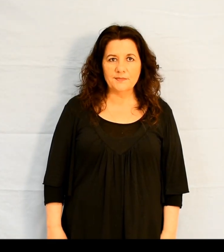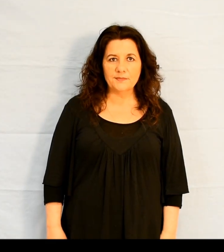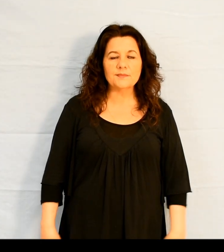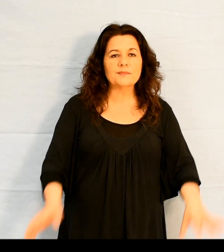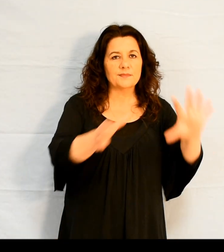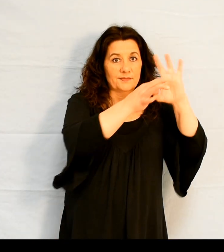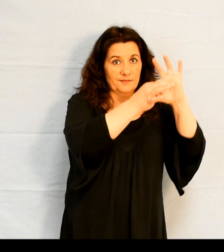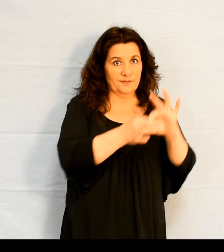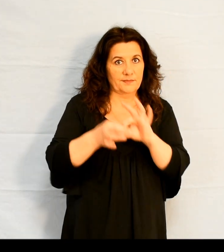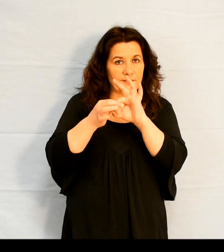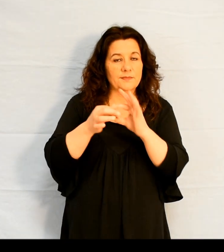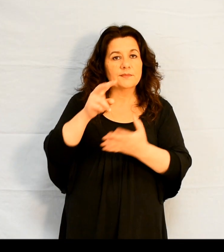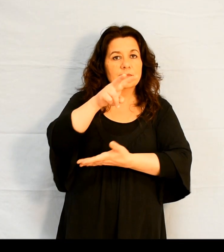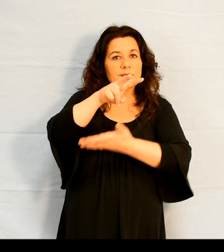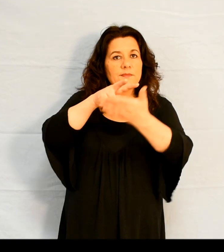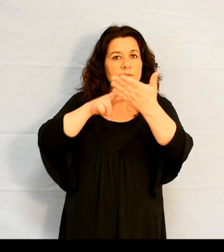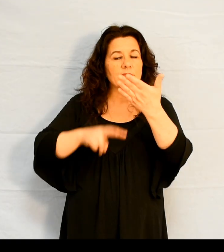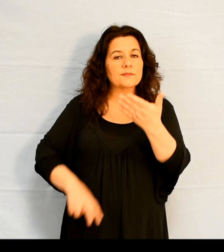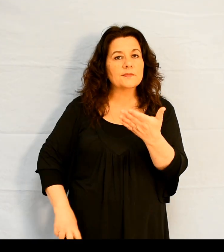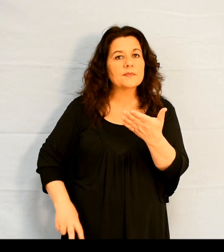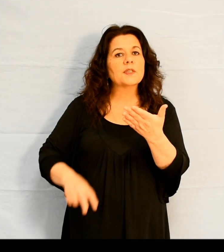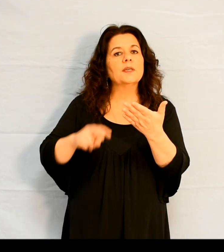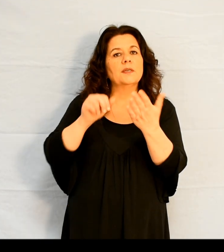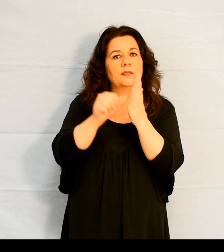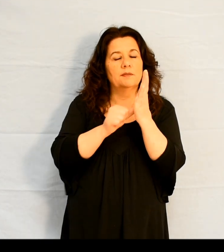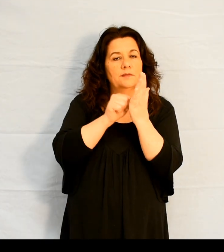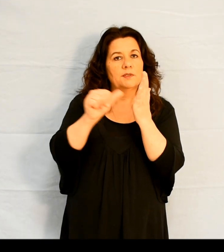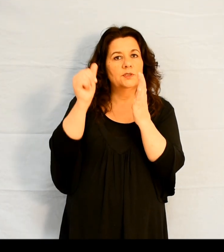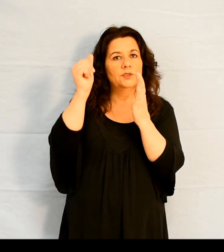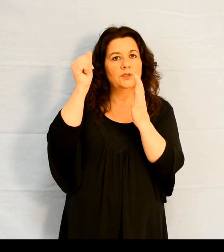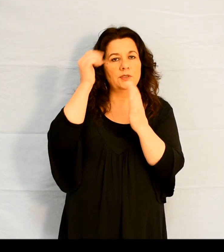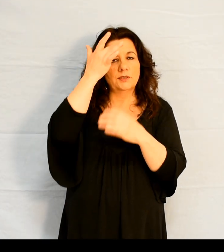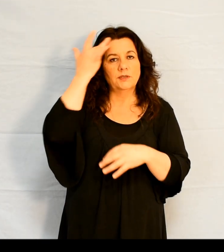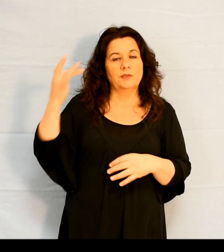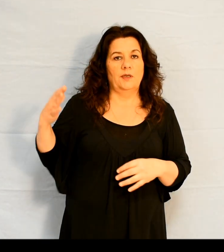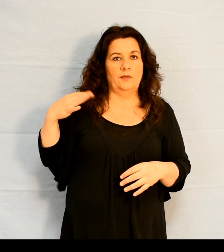Suite de la lecture de la Passion de notre Seigneur Jésus-Christ selon saint Matthieu.